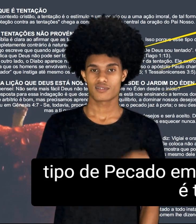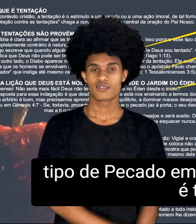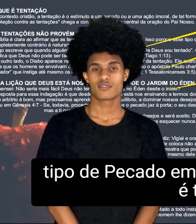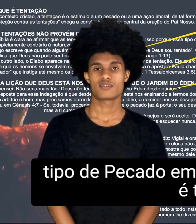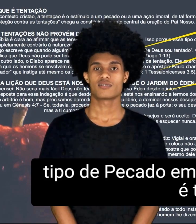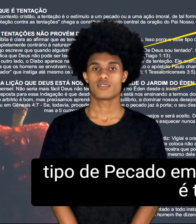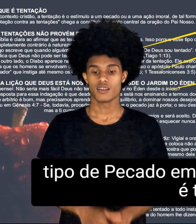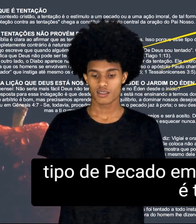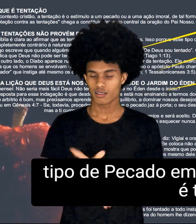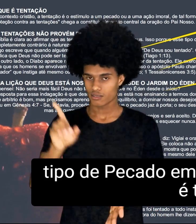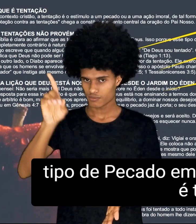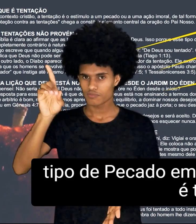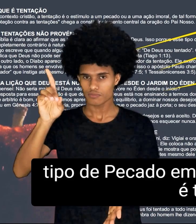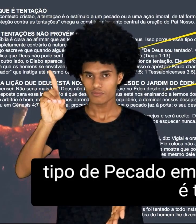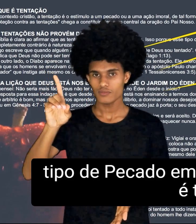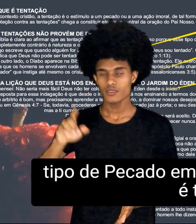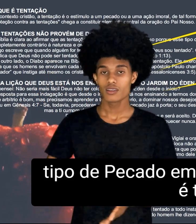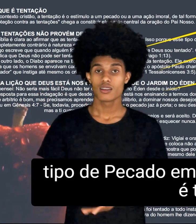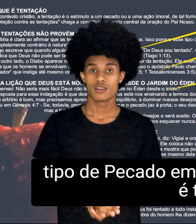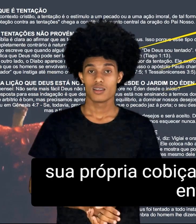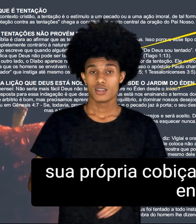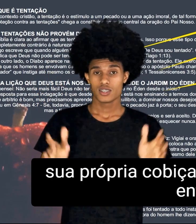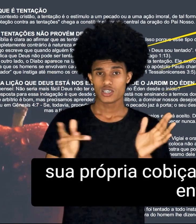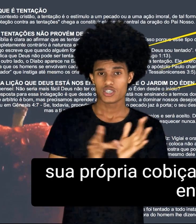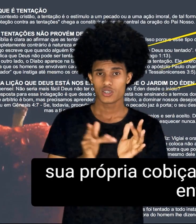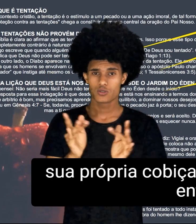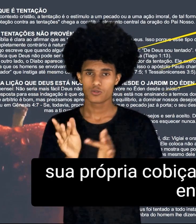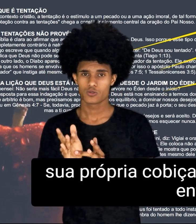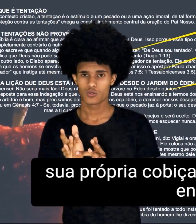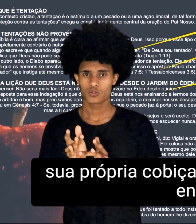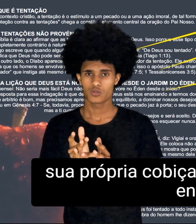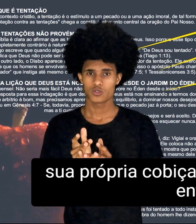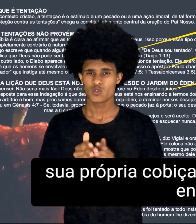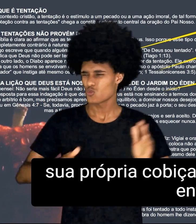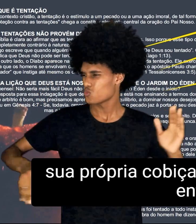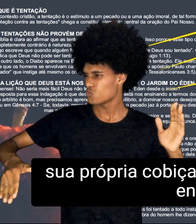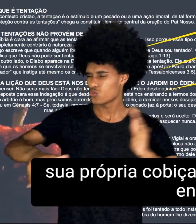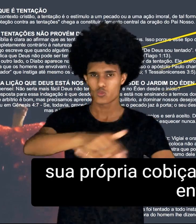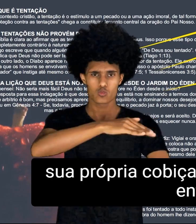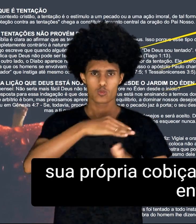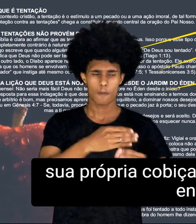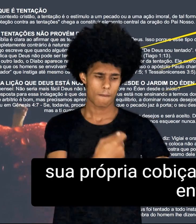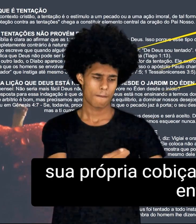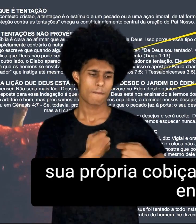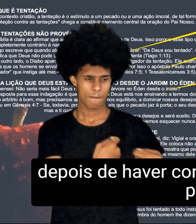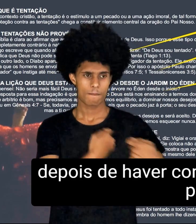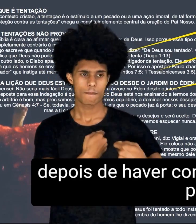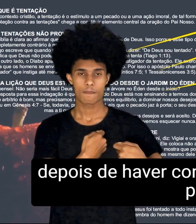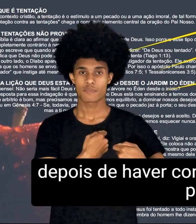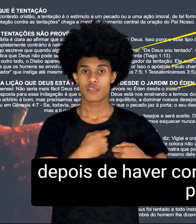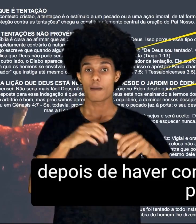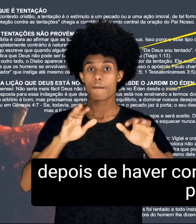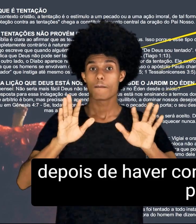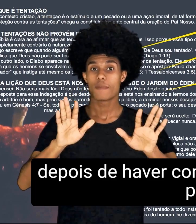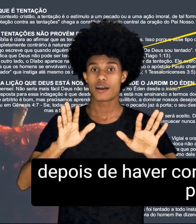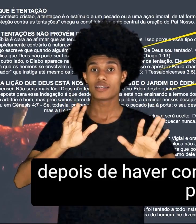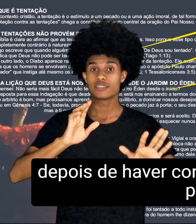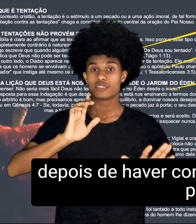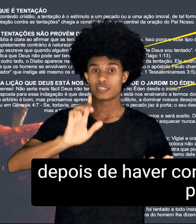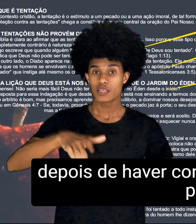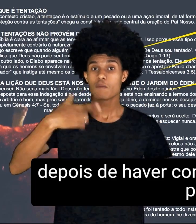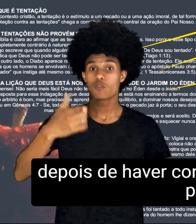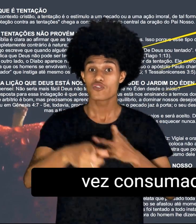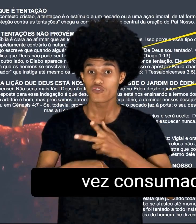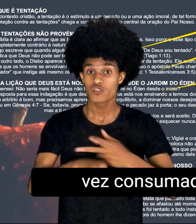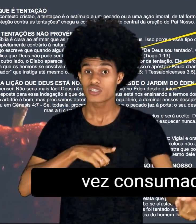tipo de pecado, tá? Então vamos lá. Cada um é tentado pela sua própria cobiça quando esta o atrai e o seduz. Então a cobiça, depois de haver concebido, dá luz ao pecado, e o